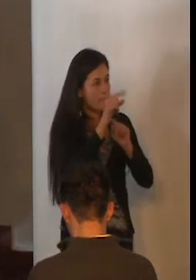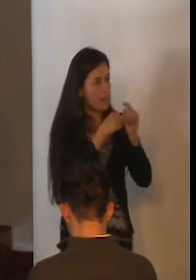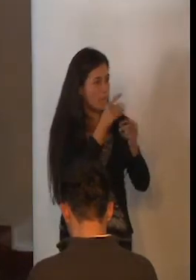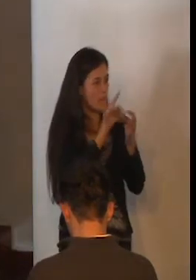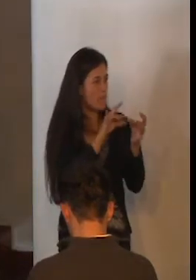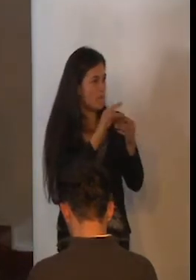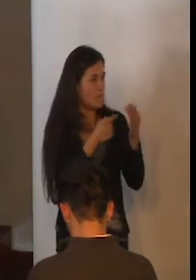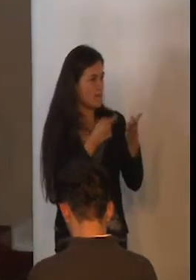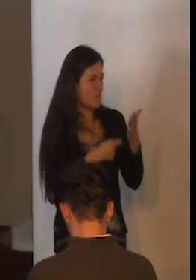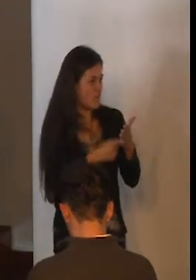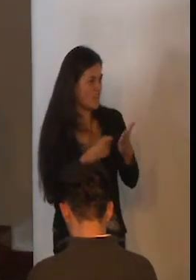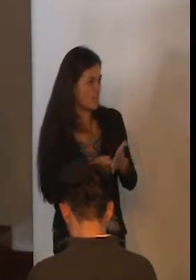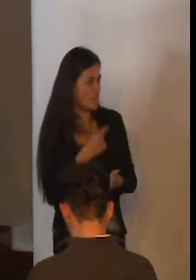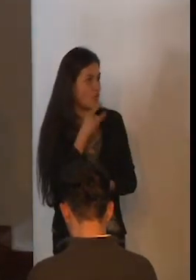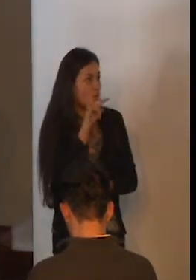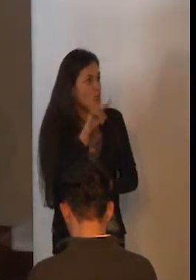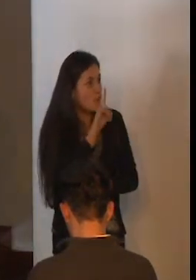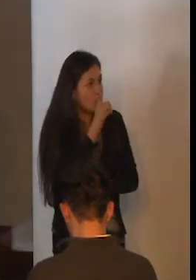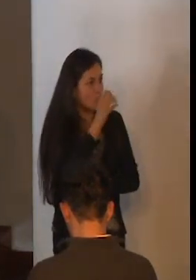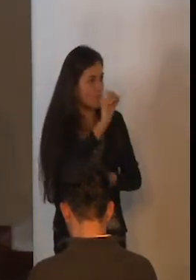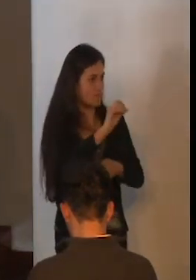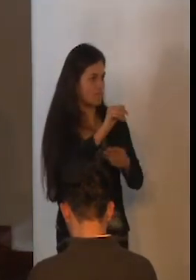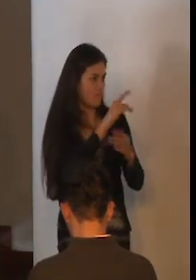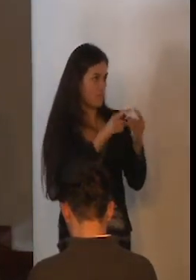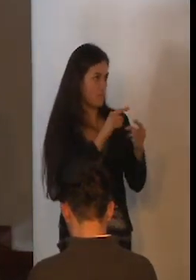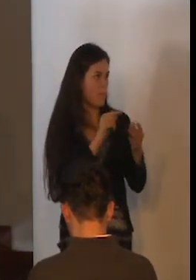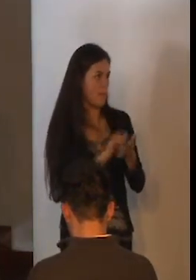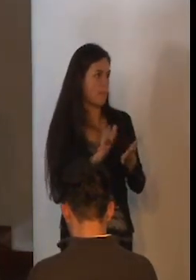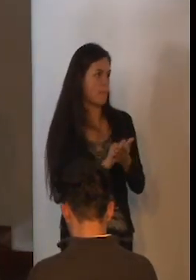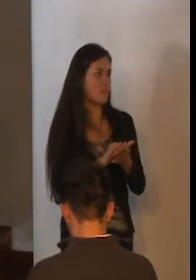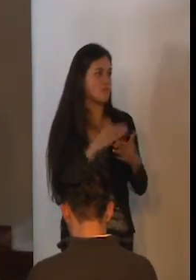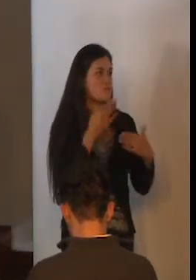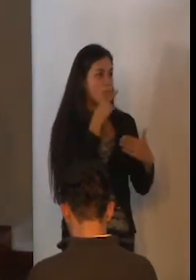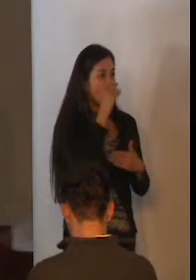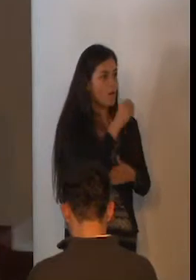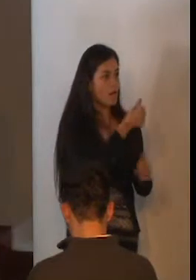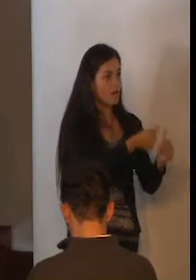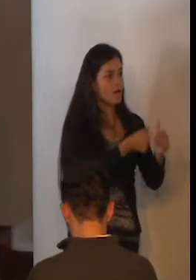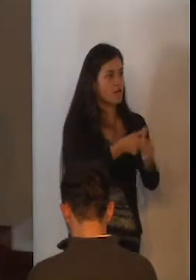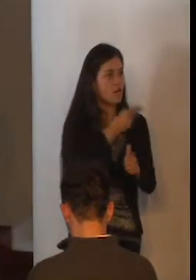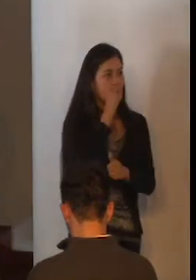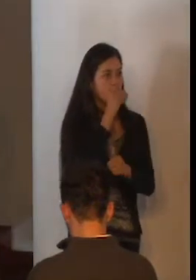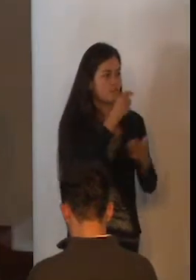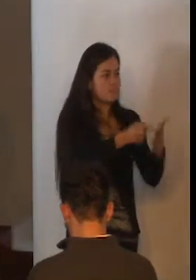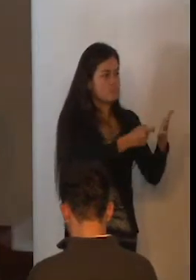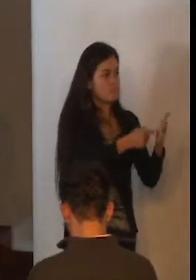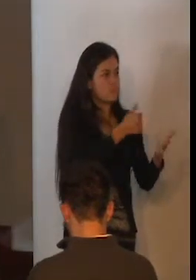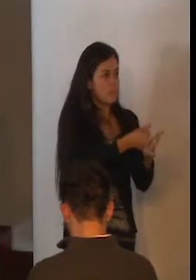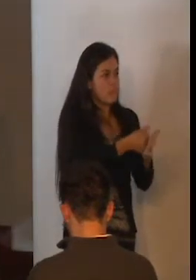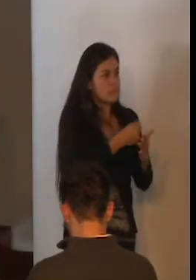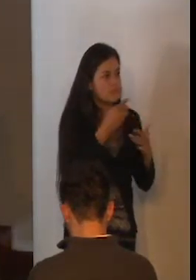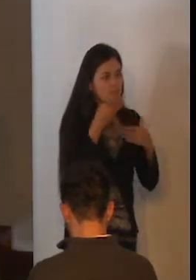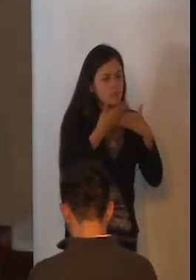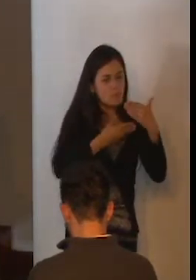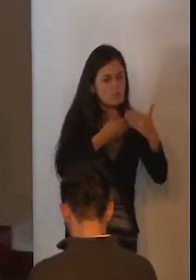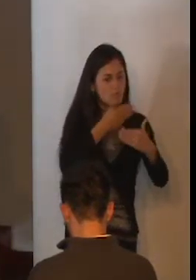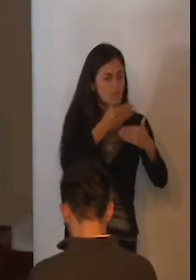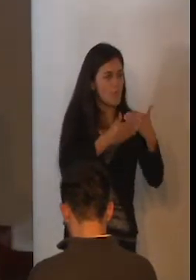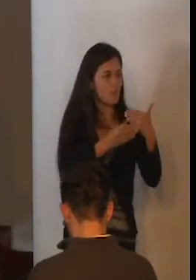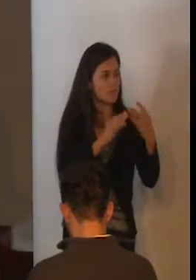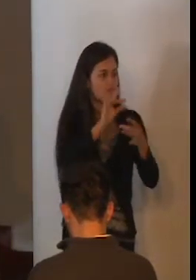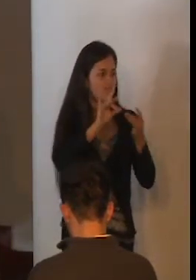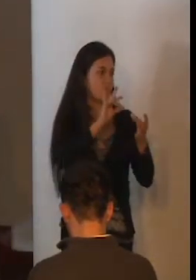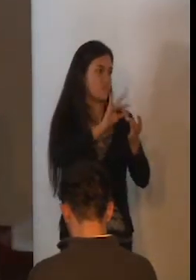ya, pues si yo ya lo digo, ya esto lo voy a quitar. La forma de que logren realmente emitir una palabra que tres oyentes amigos